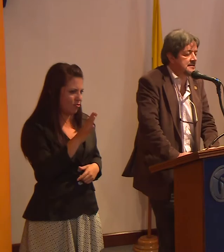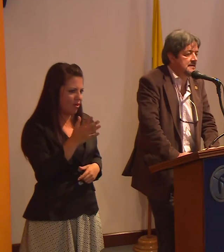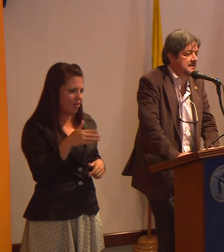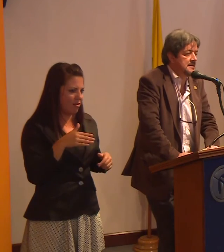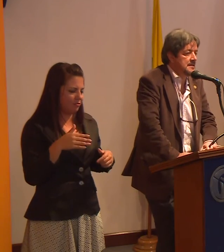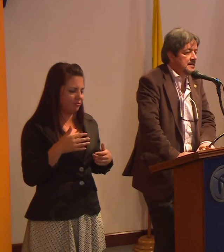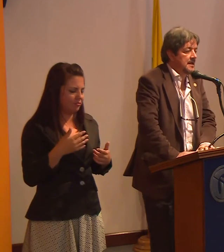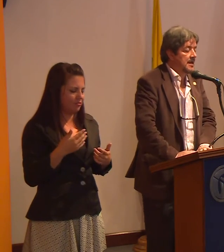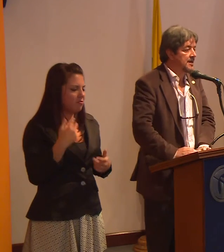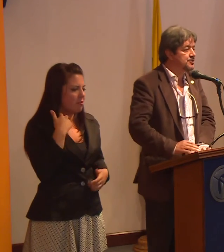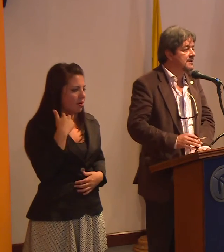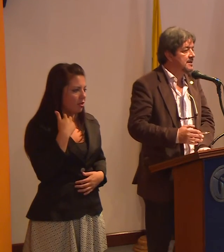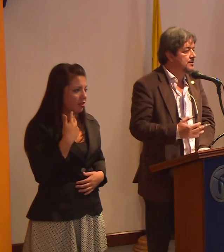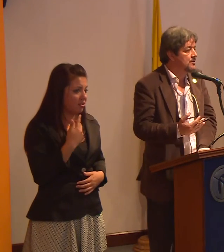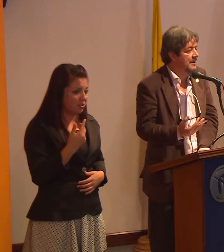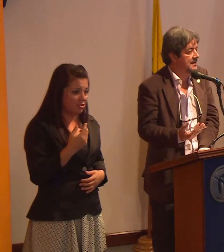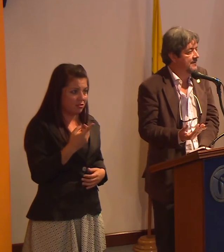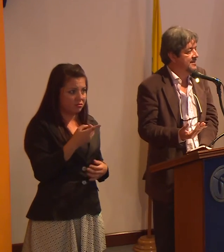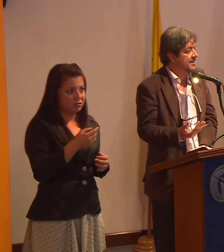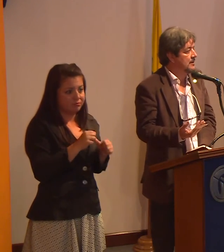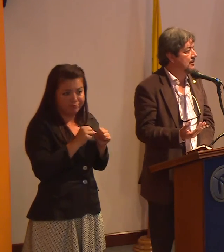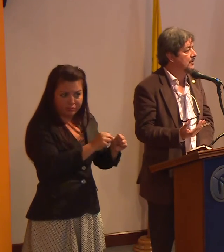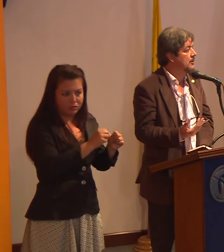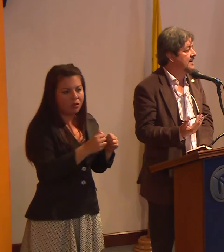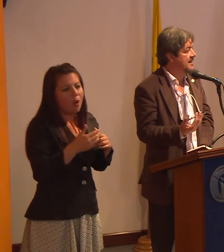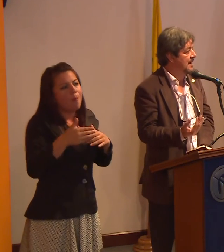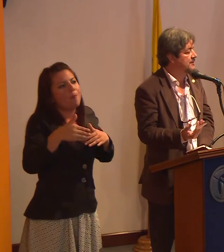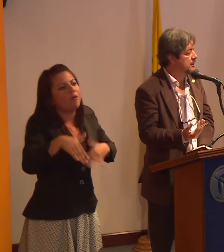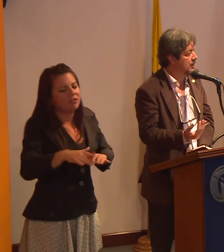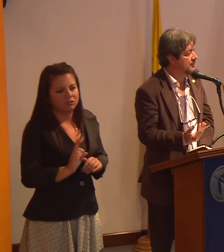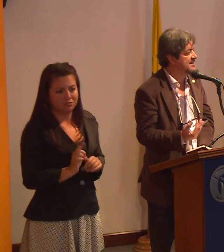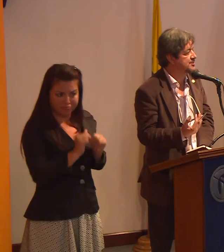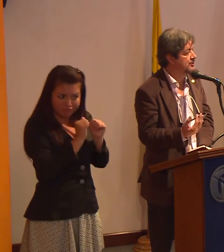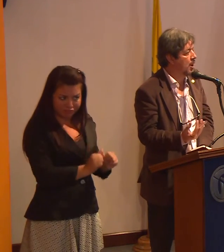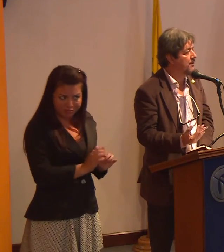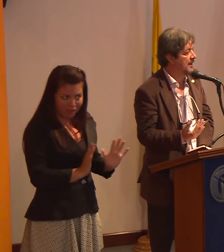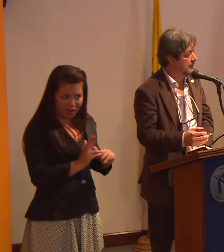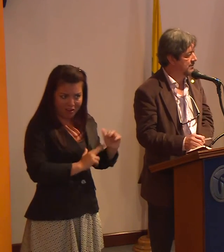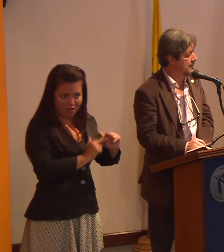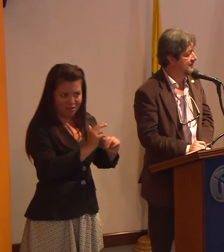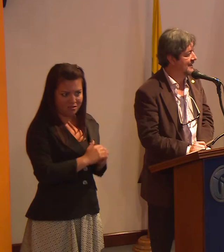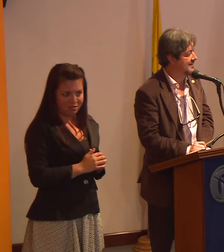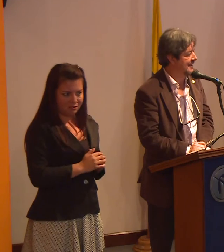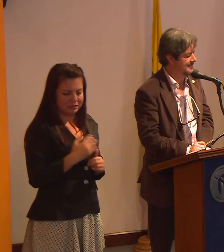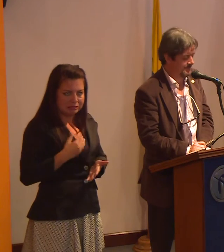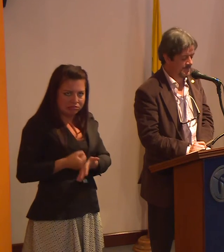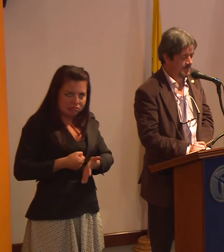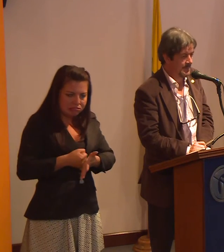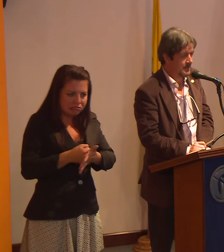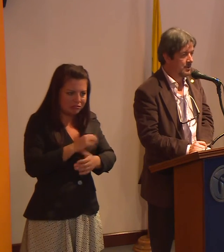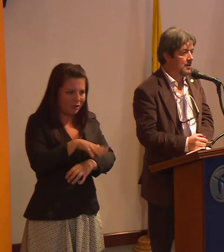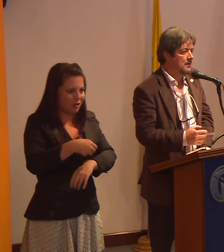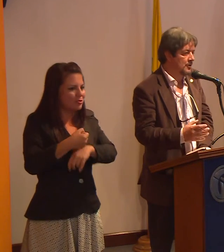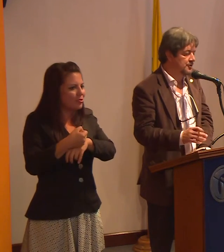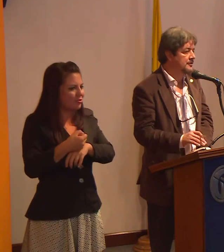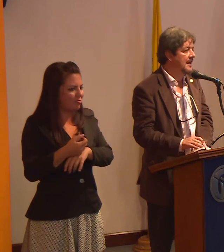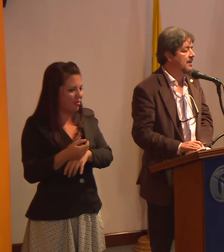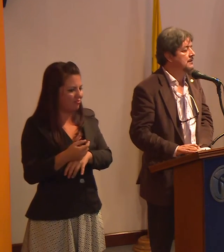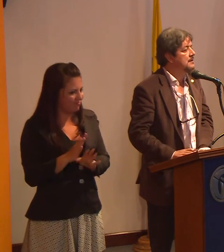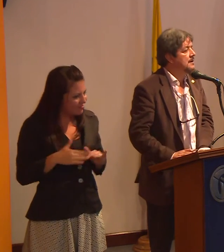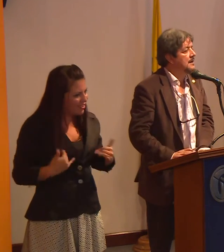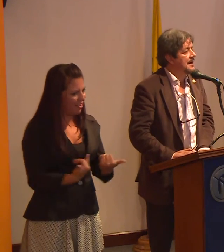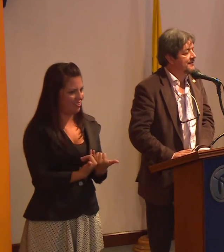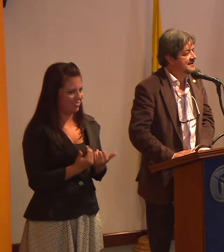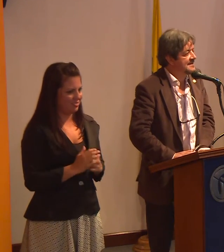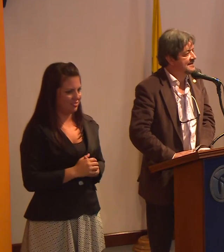provisionales. Eso indudablemente lo heredamos y lo hemos gestionado para volverlo realidad. Por otro